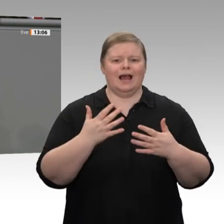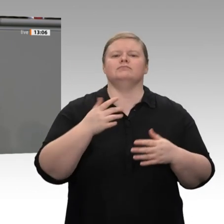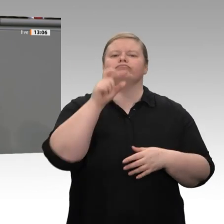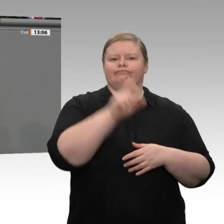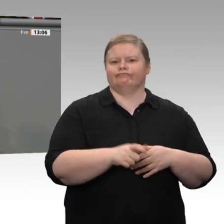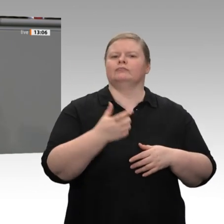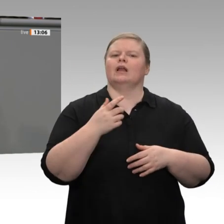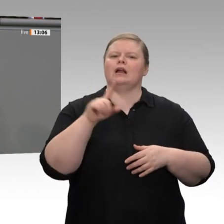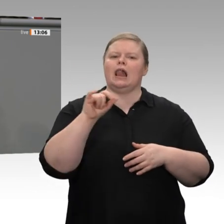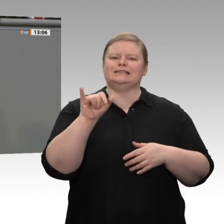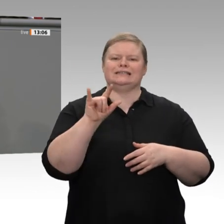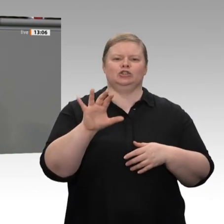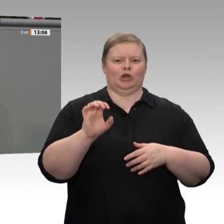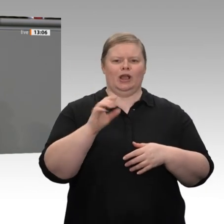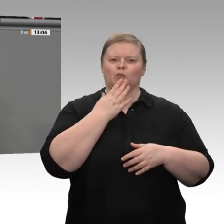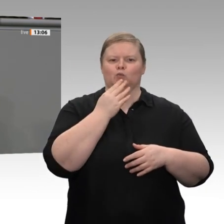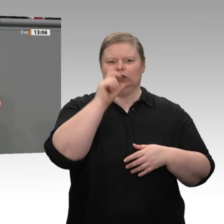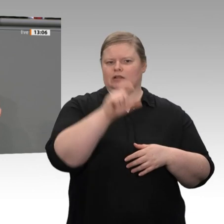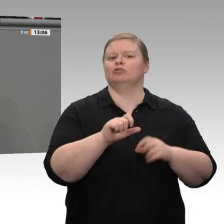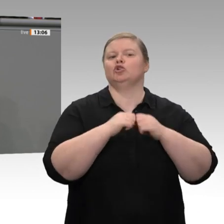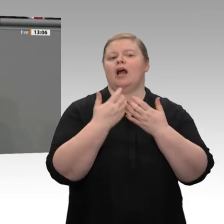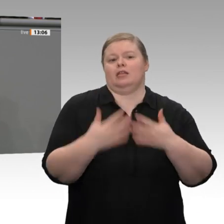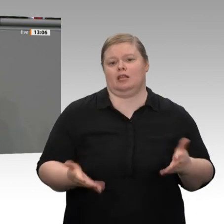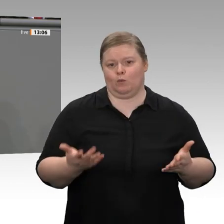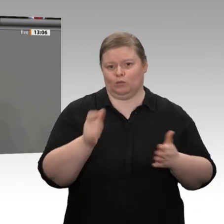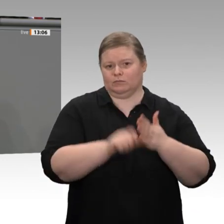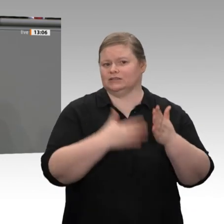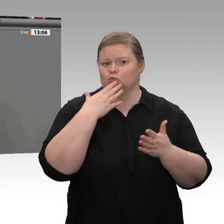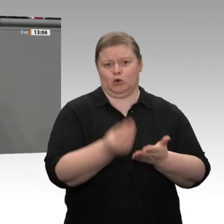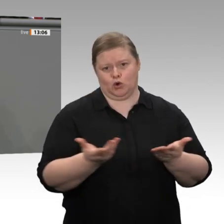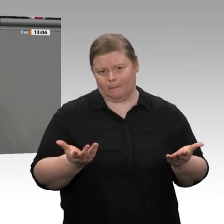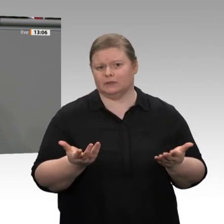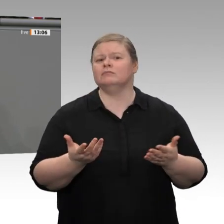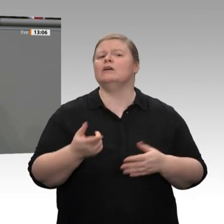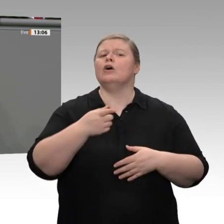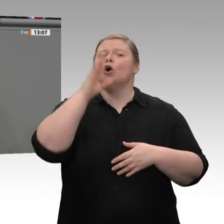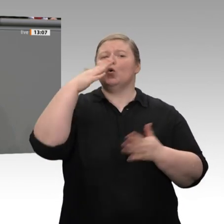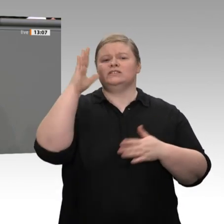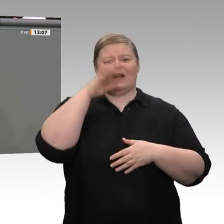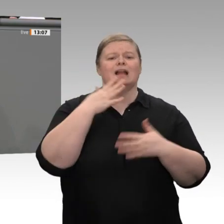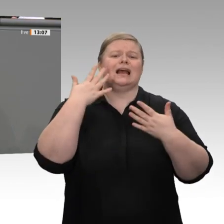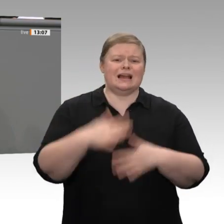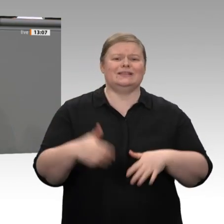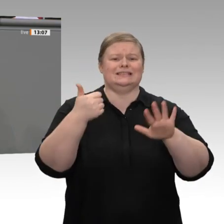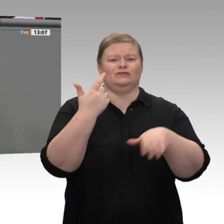gezahlt, aber als sogenannter Ostjude hatte er keine reelle Chance auf